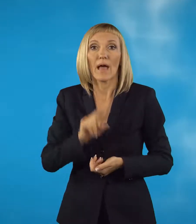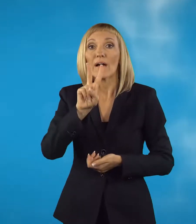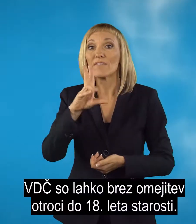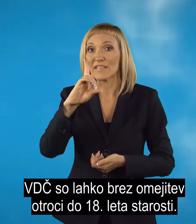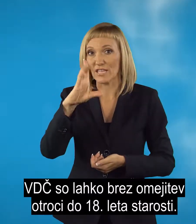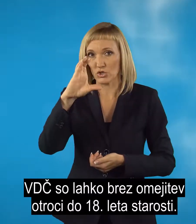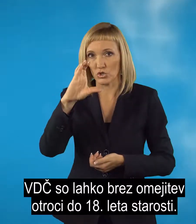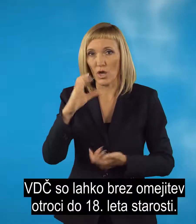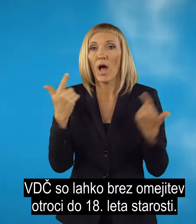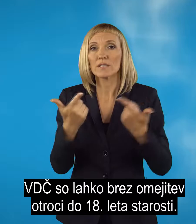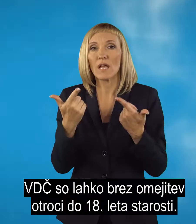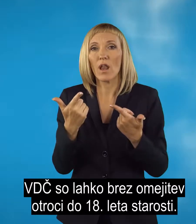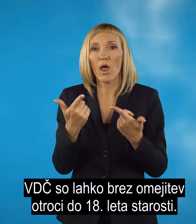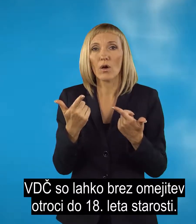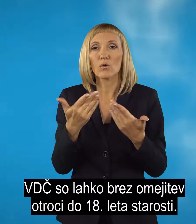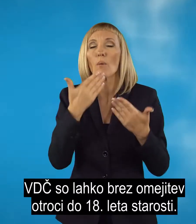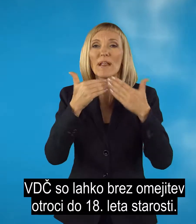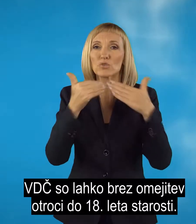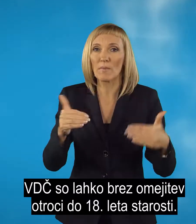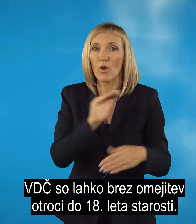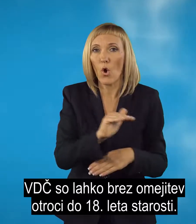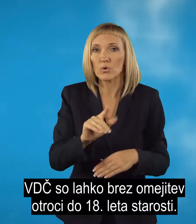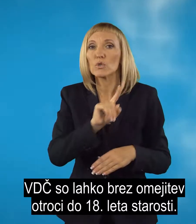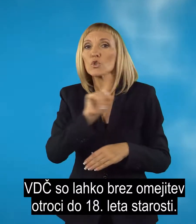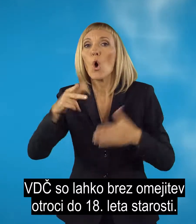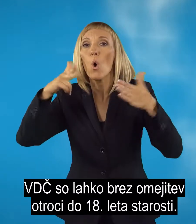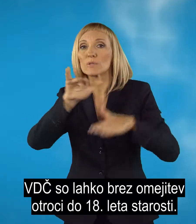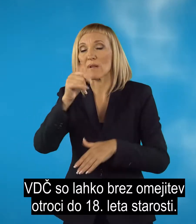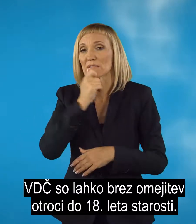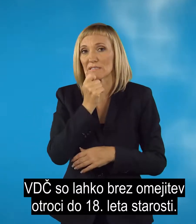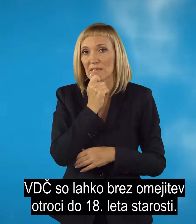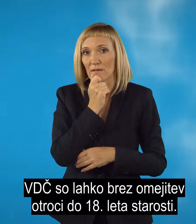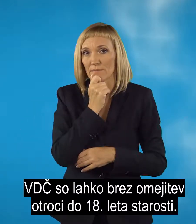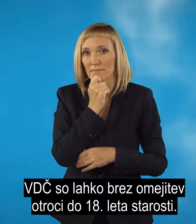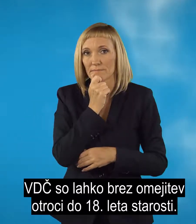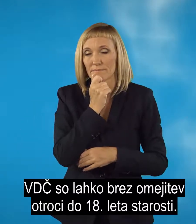VDČ so lahko brez omejitev otroci do 18. leta starosti.